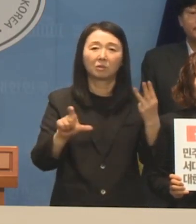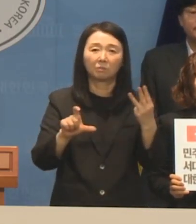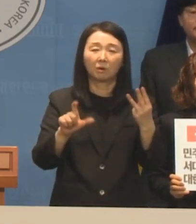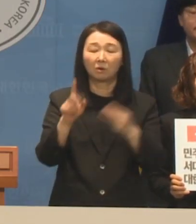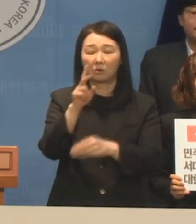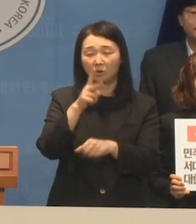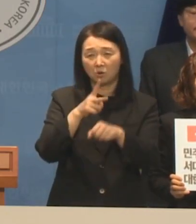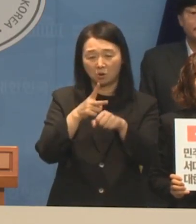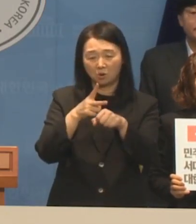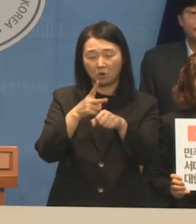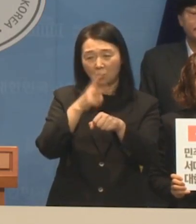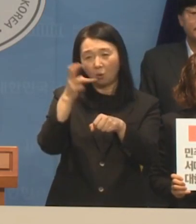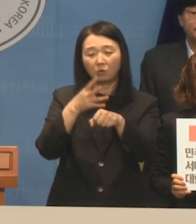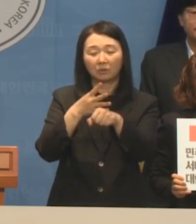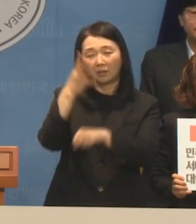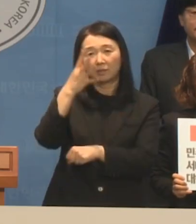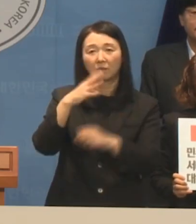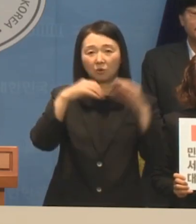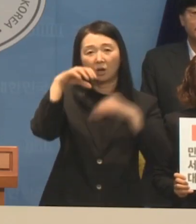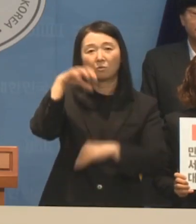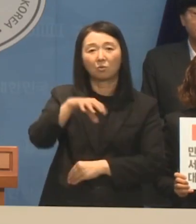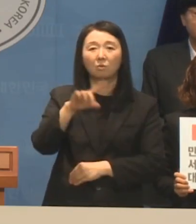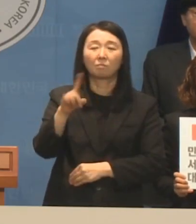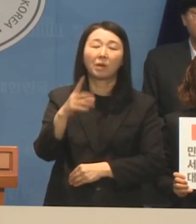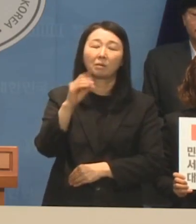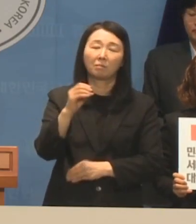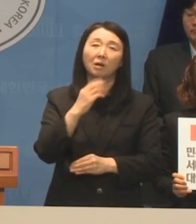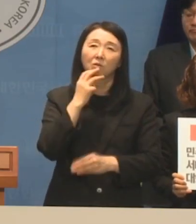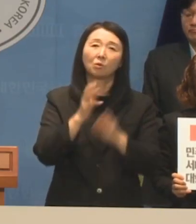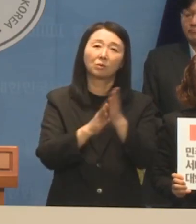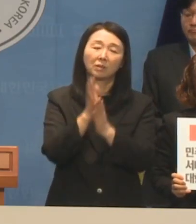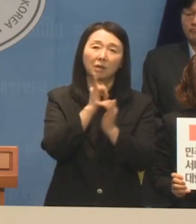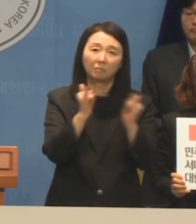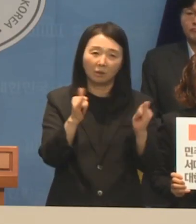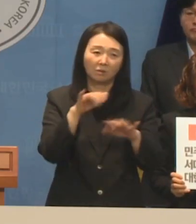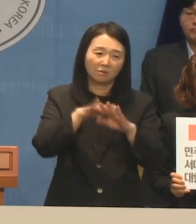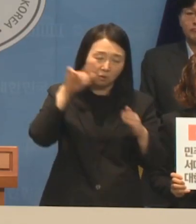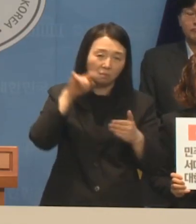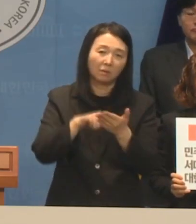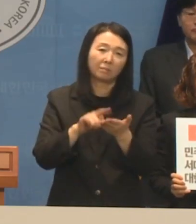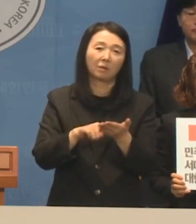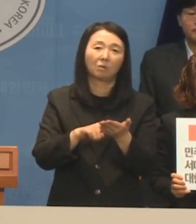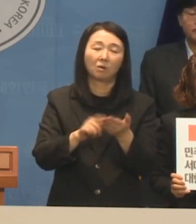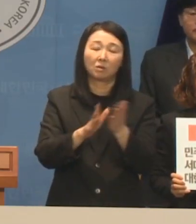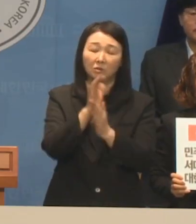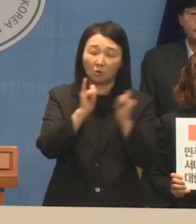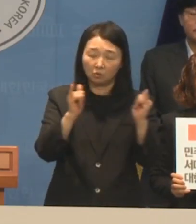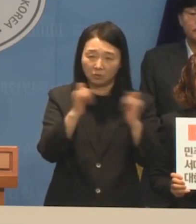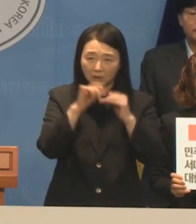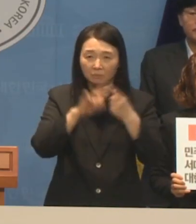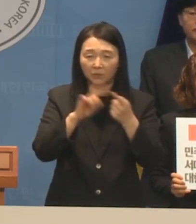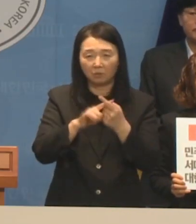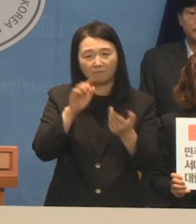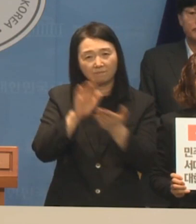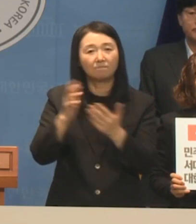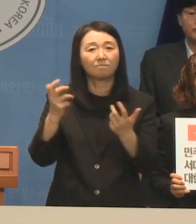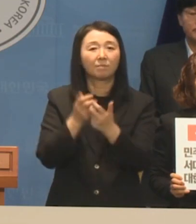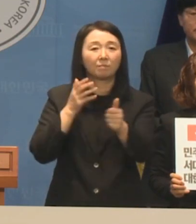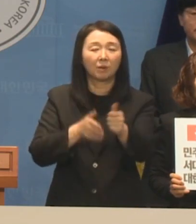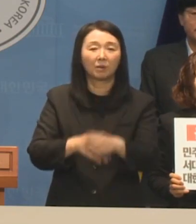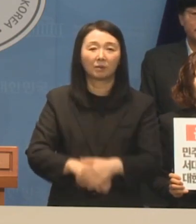오후 4시에 광화문 광장을 100만 서울 시민의 열기로 전국 시민들의 열기로 가득